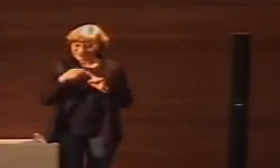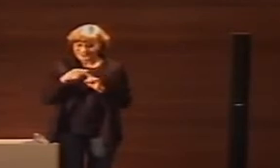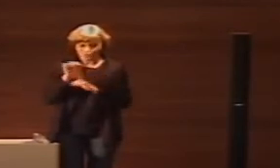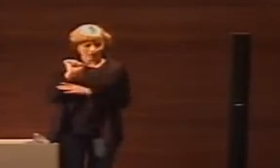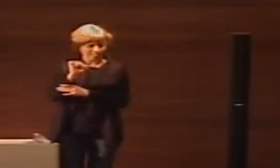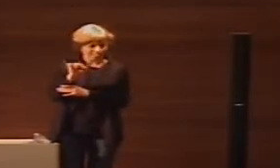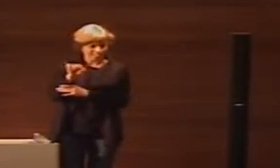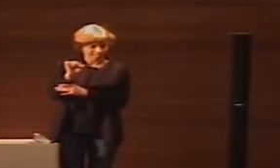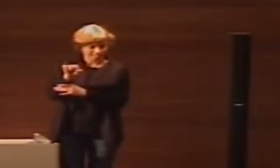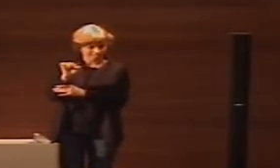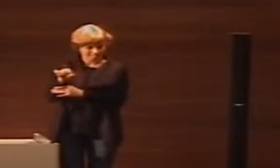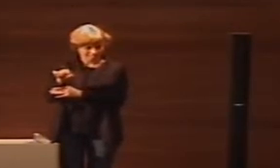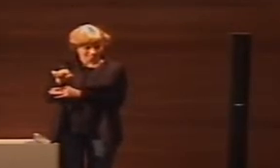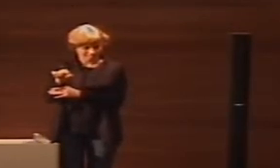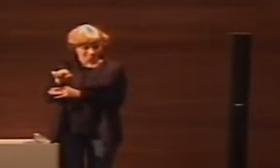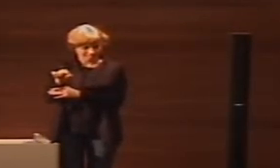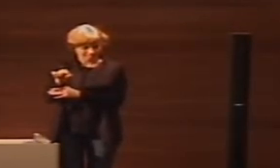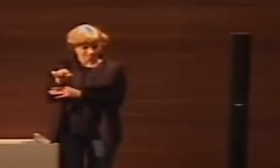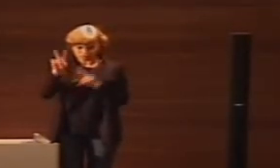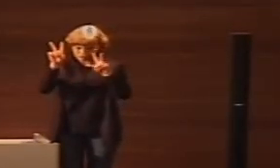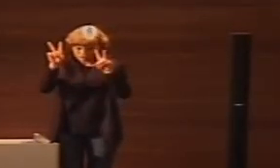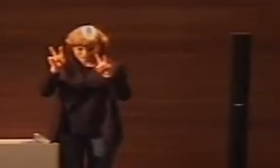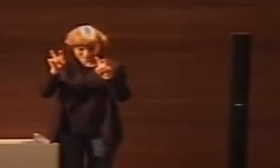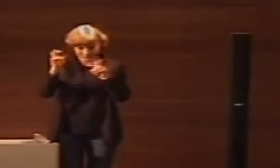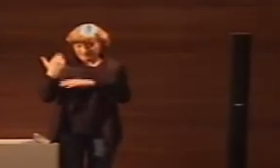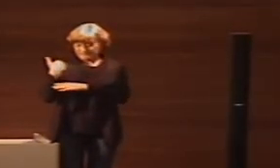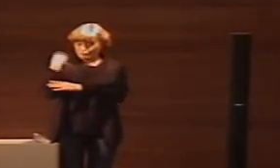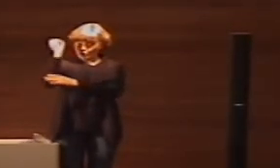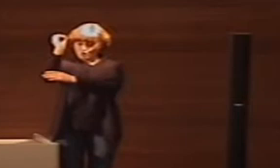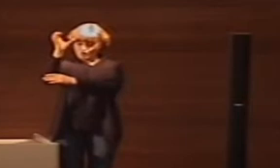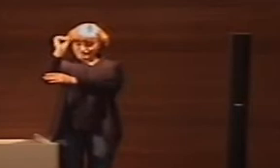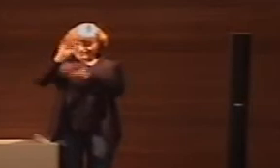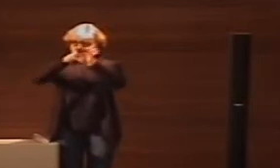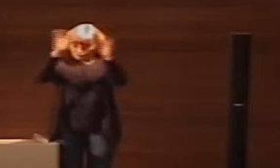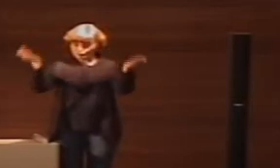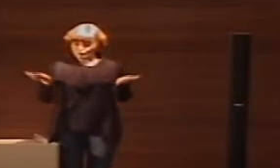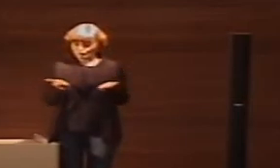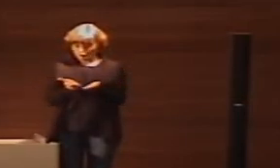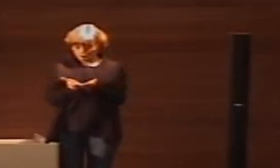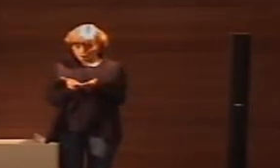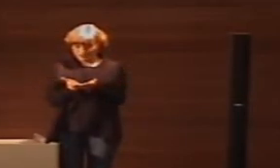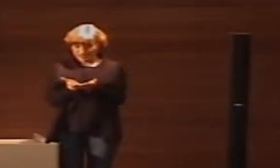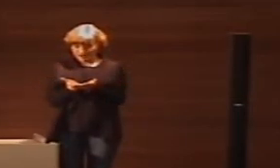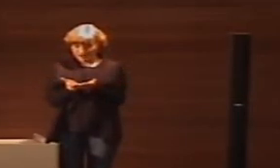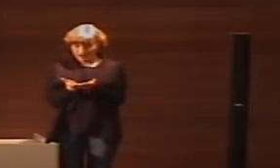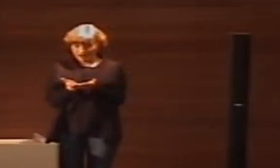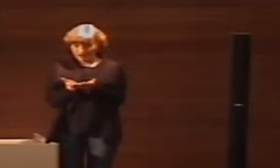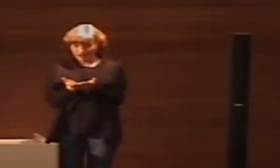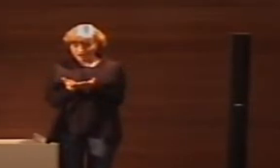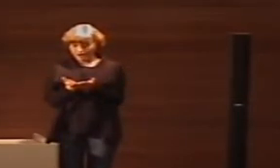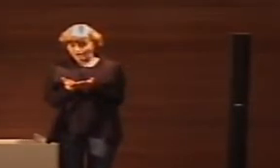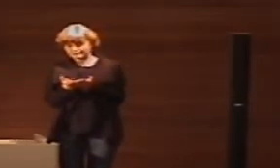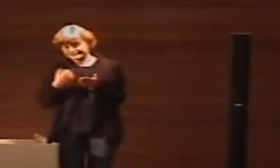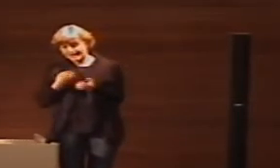vez más fuertes, ¿no? Ya fue un tema principal en la conferencia mundial Río+20, luego